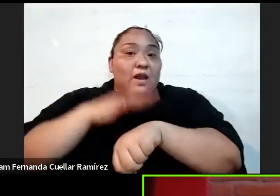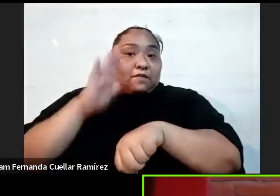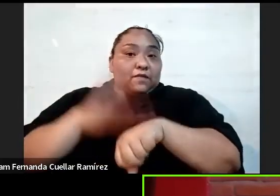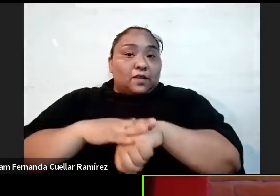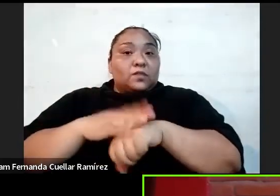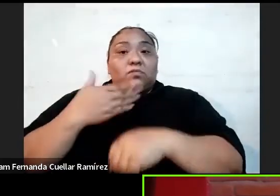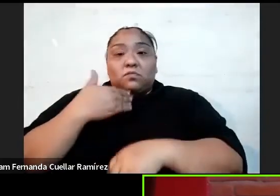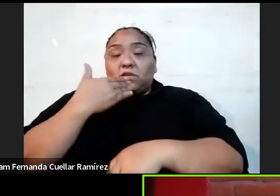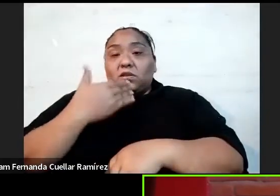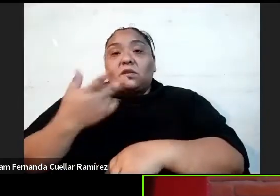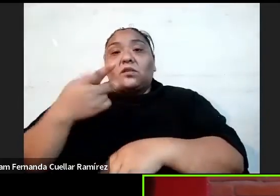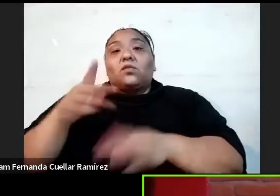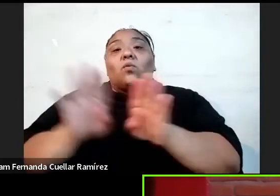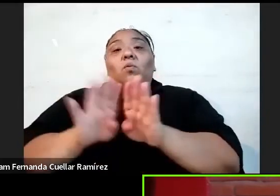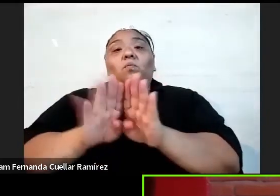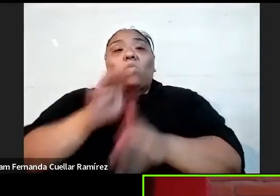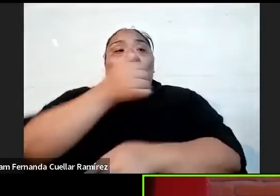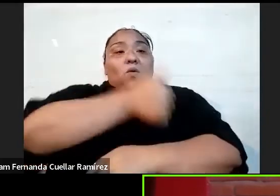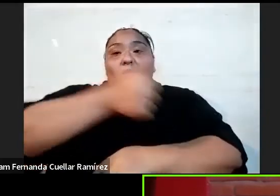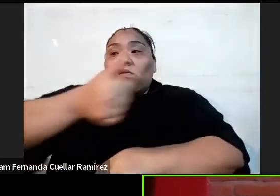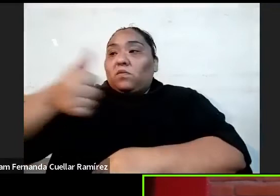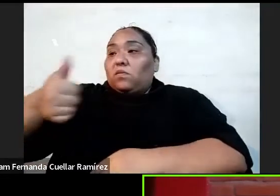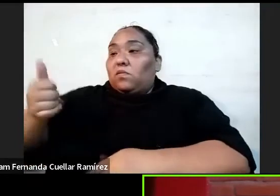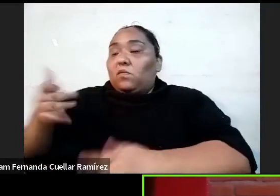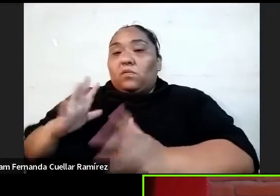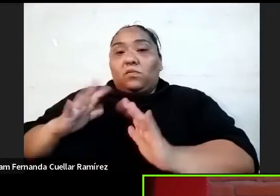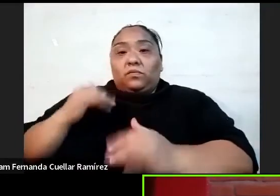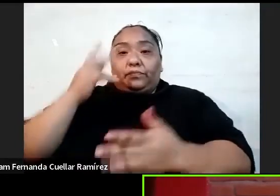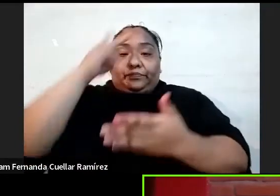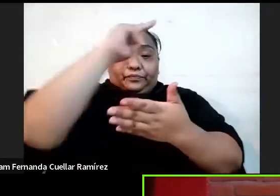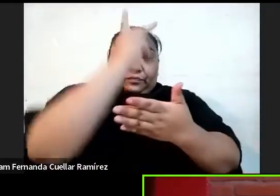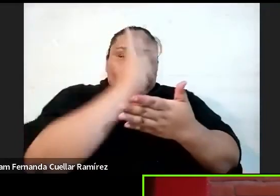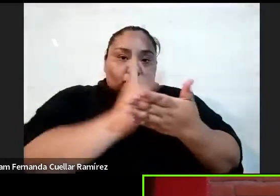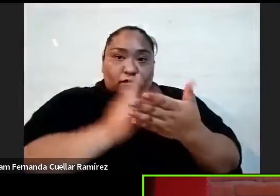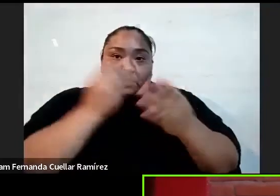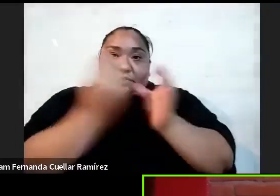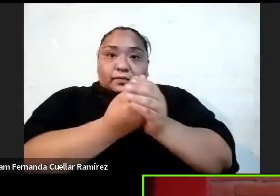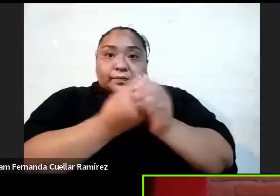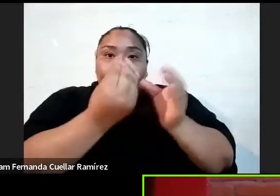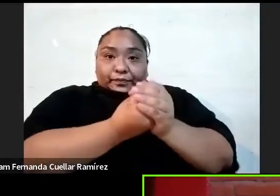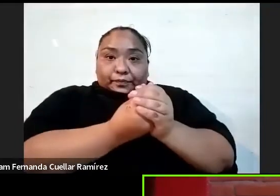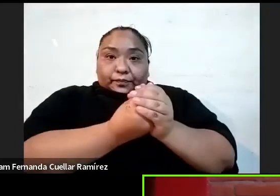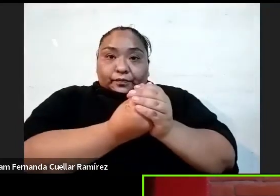cómo cada quien tenía que idear y planificar un taller.